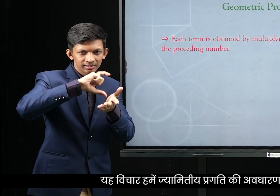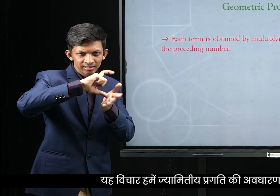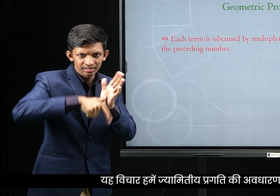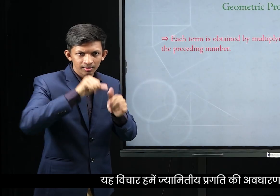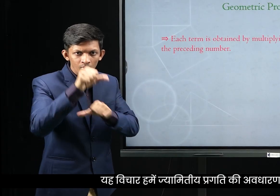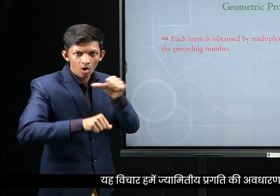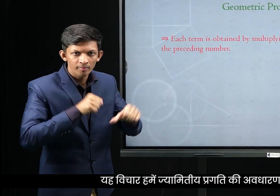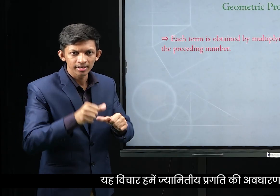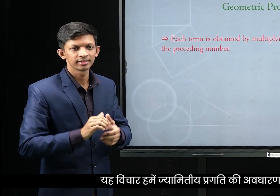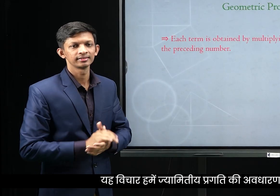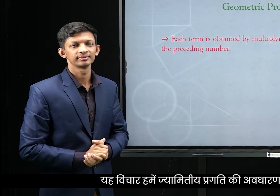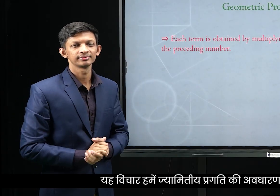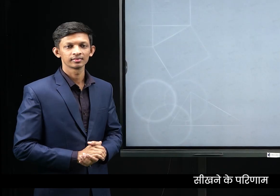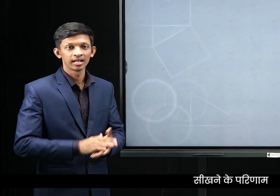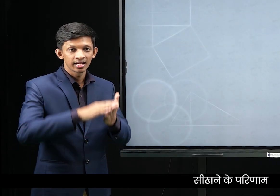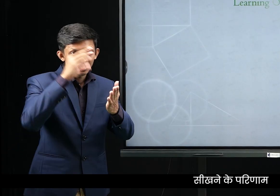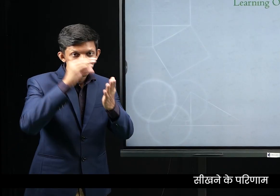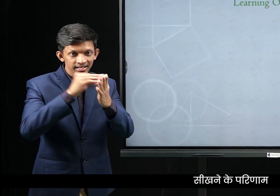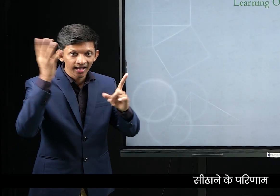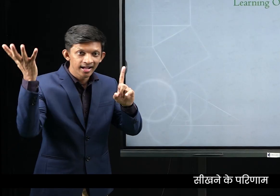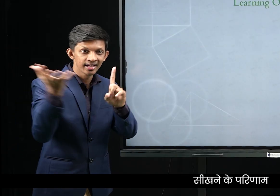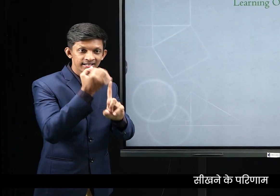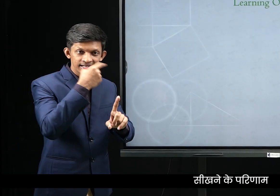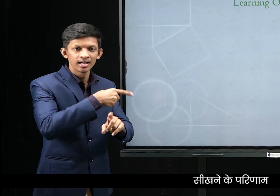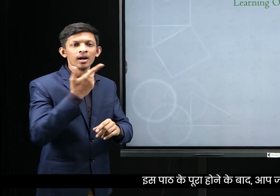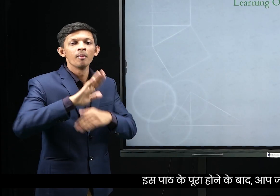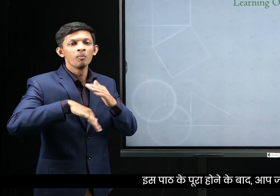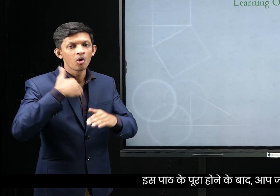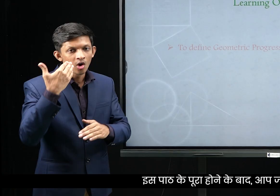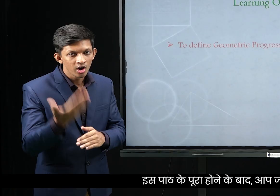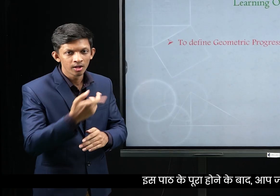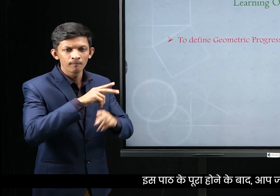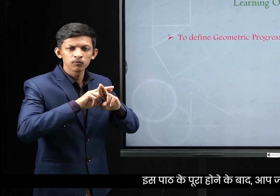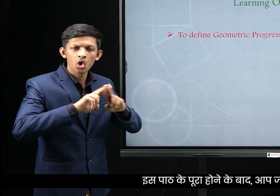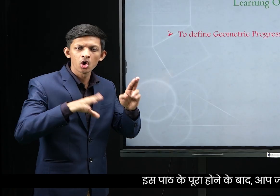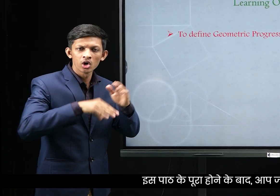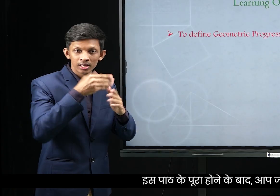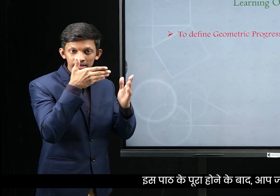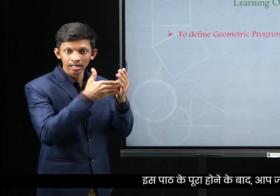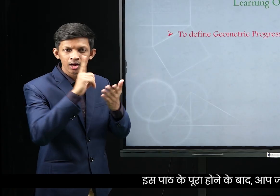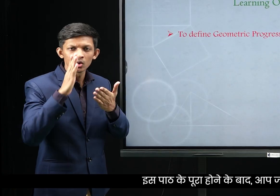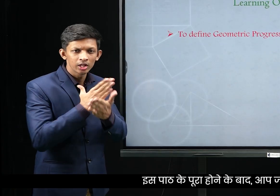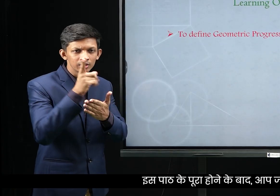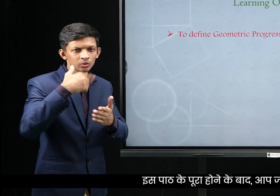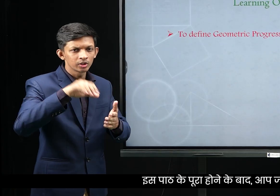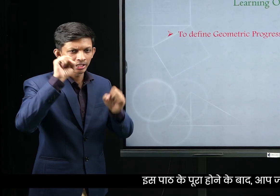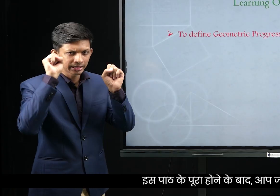ओर ले जाता है। सीखने का परिणाम। इस पाठ के पूरा होने के बाद आप जाना